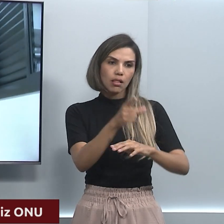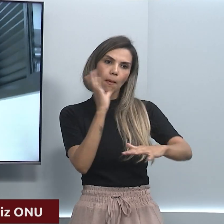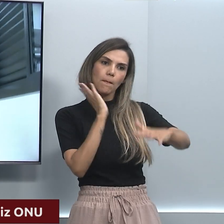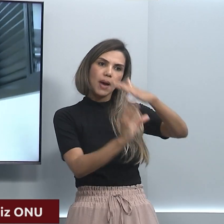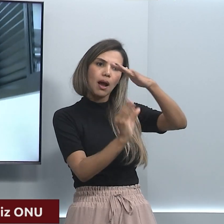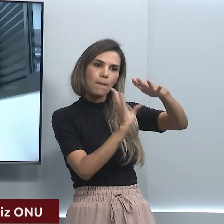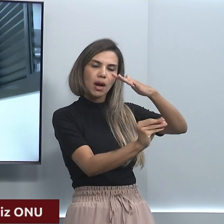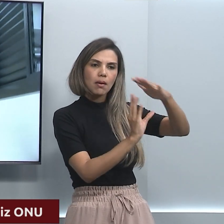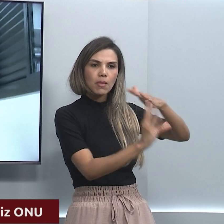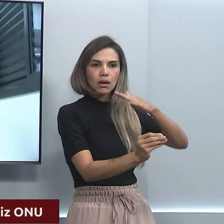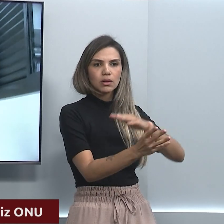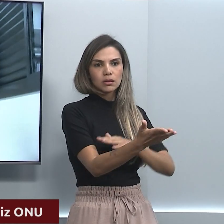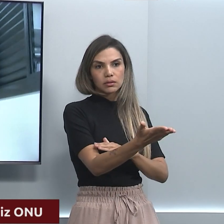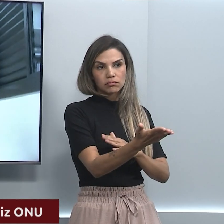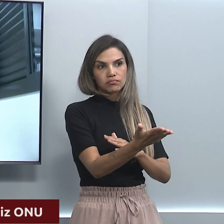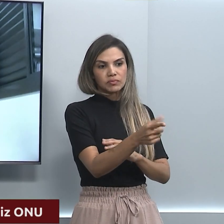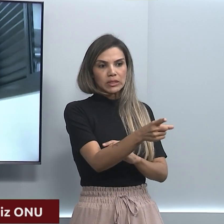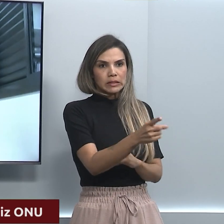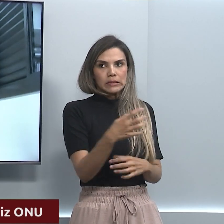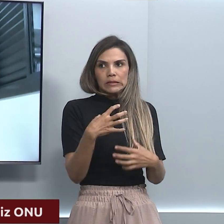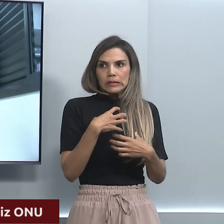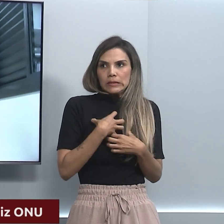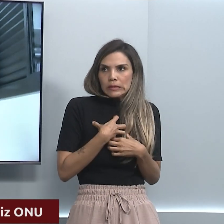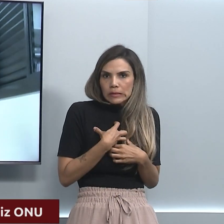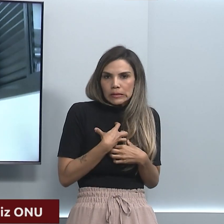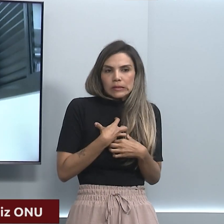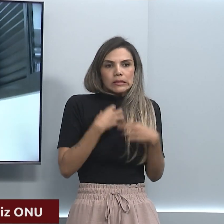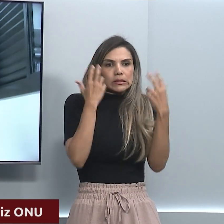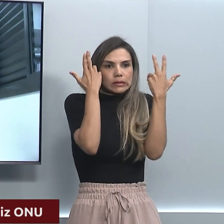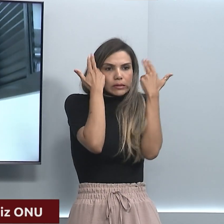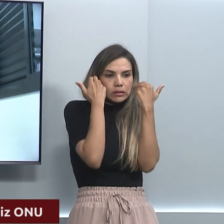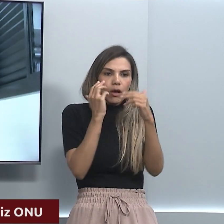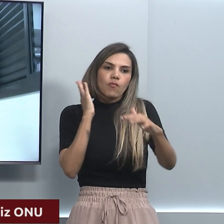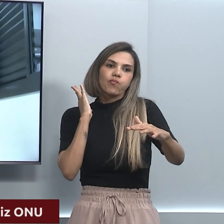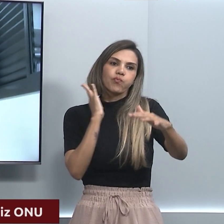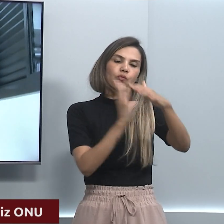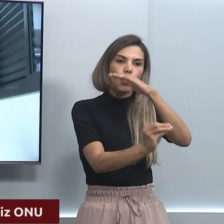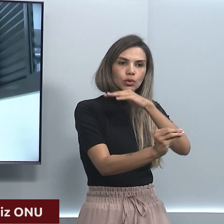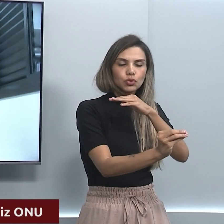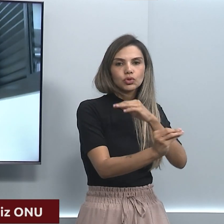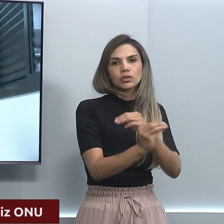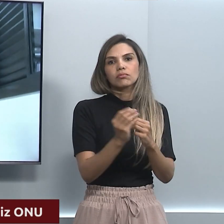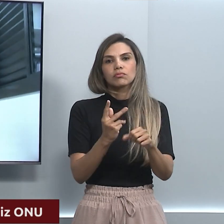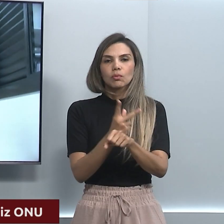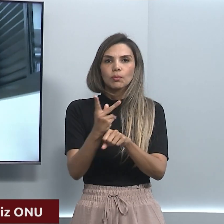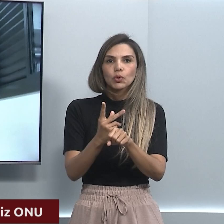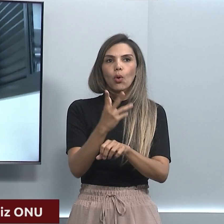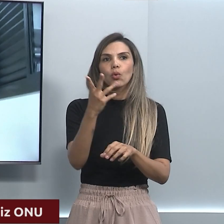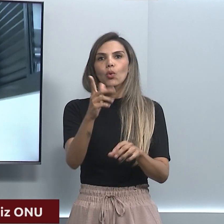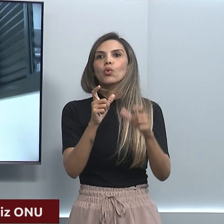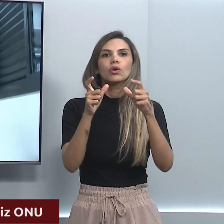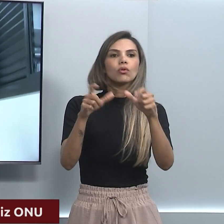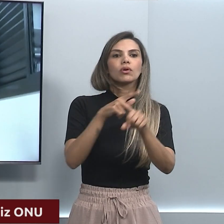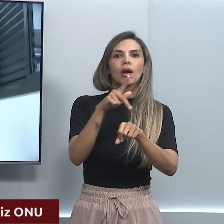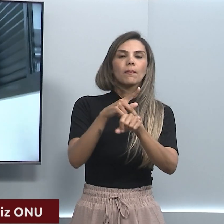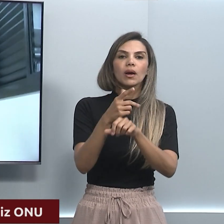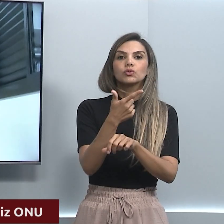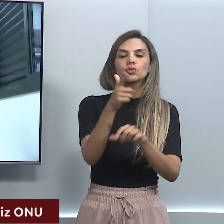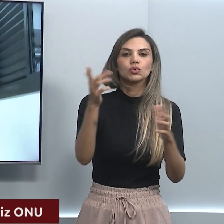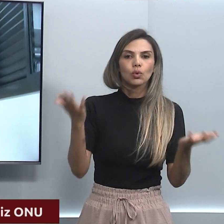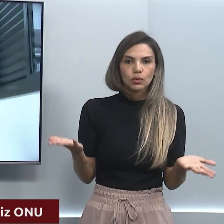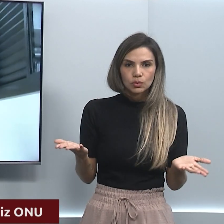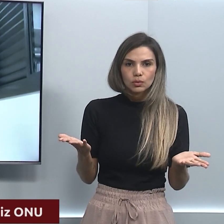vê compelida a deixar o seu país e procurar abrigo, procurar refúgio em um outro. Então, o